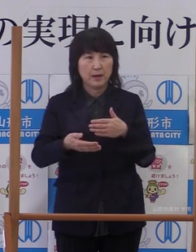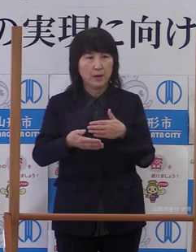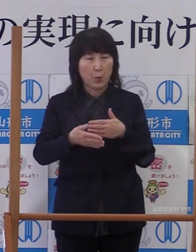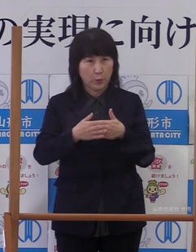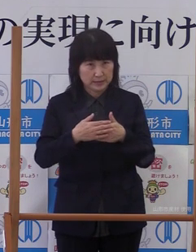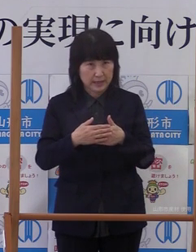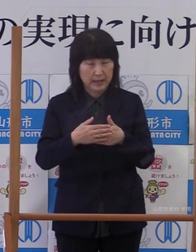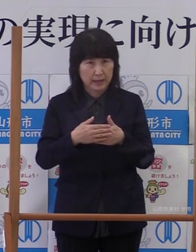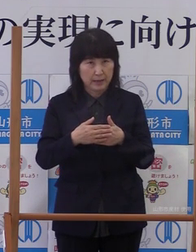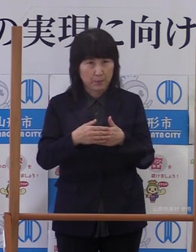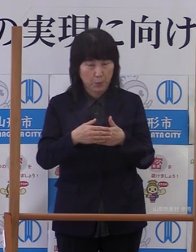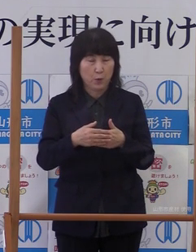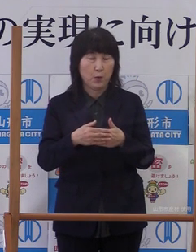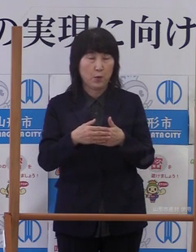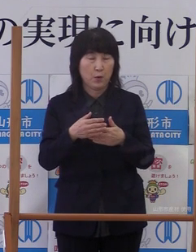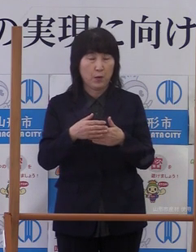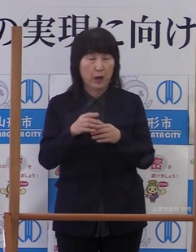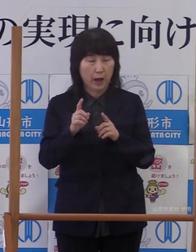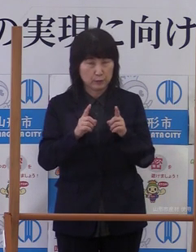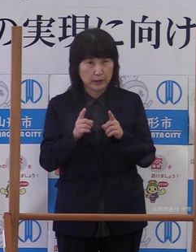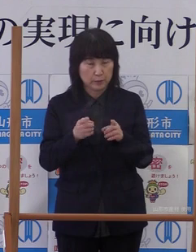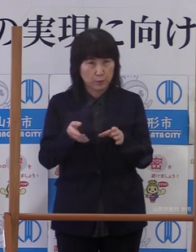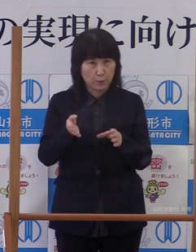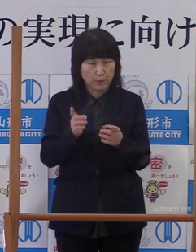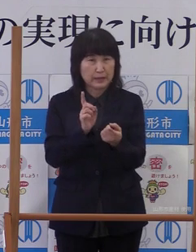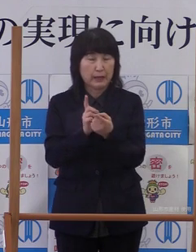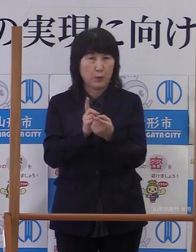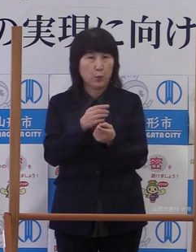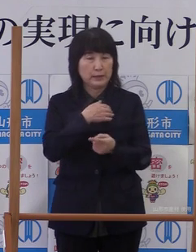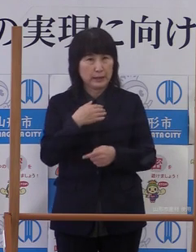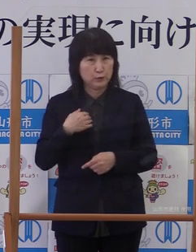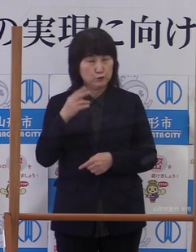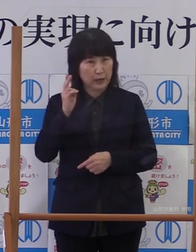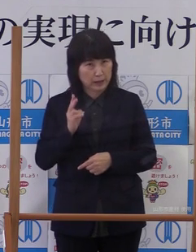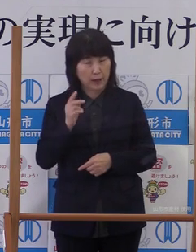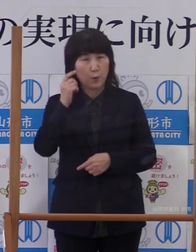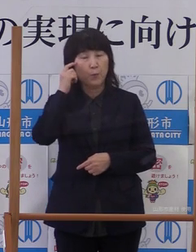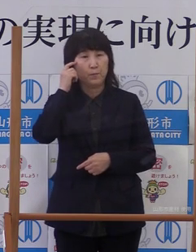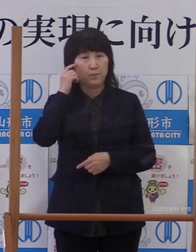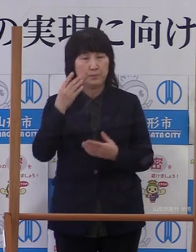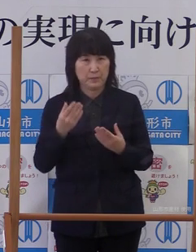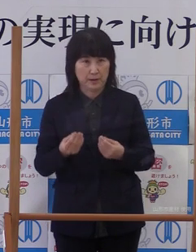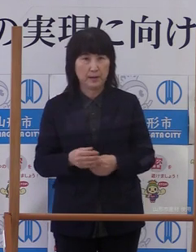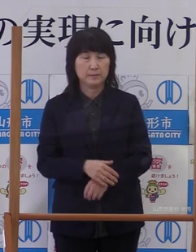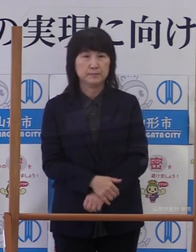程度の上乗せという形で対応できるのではないかというふうに考えました。